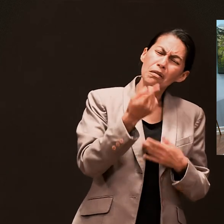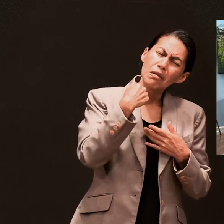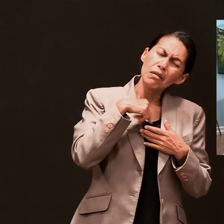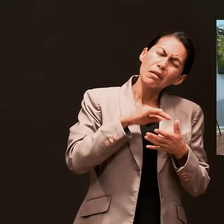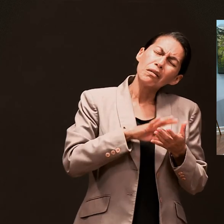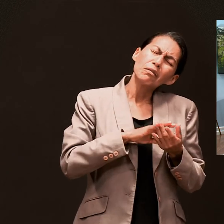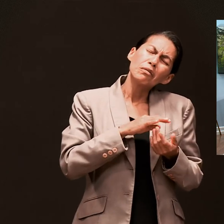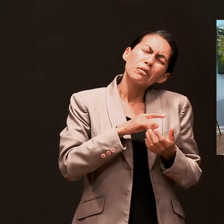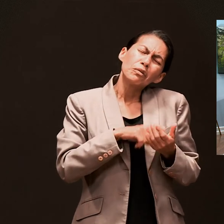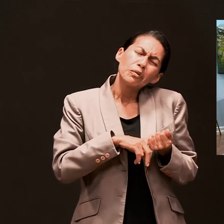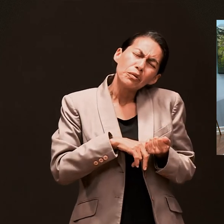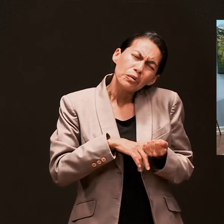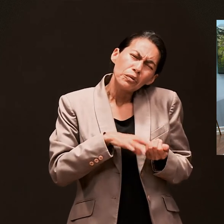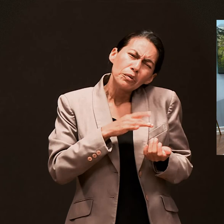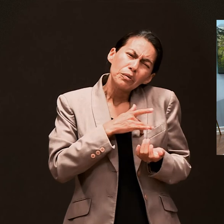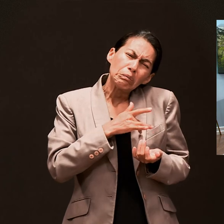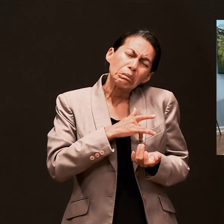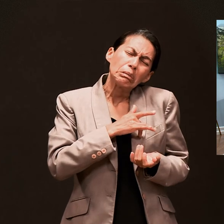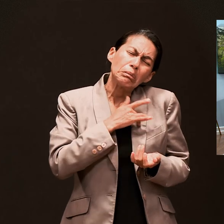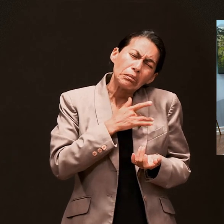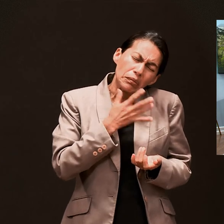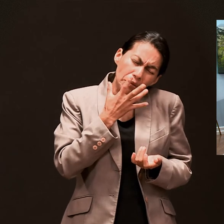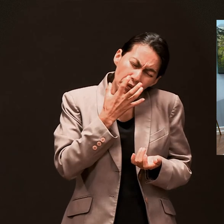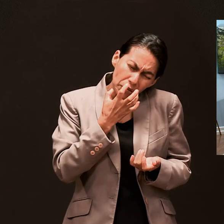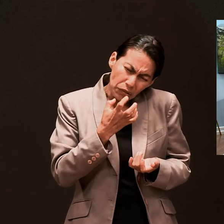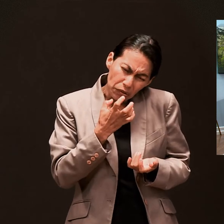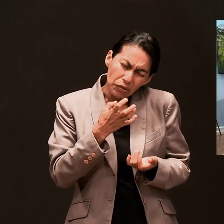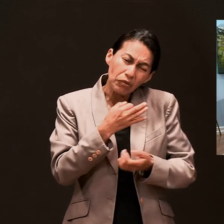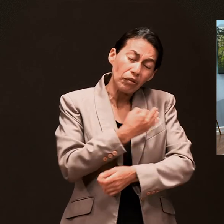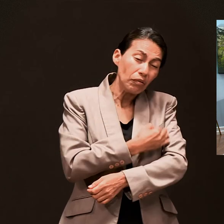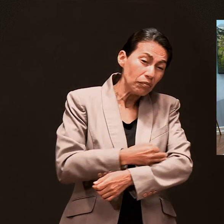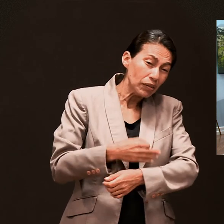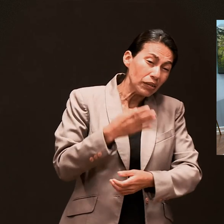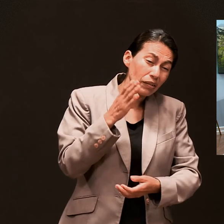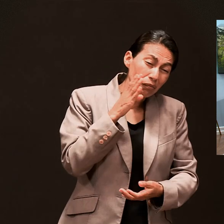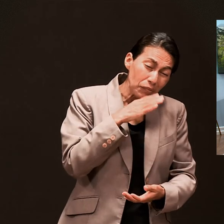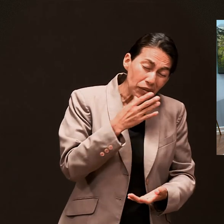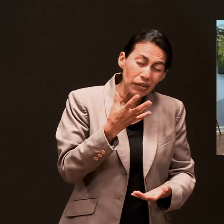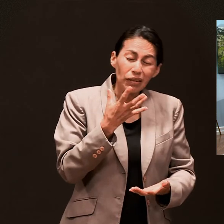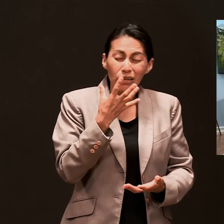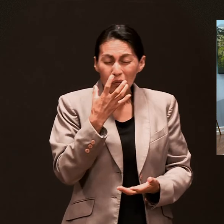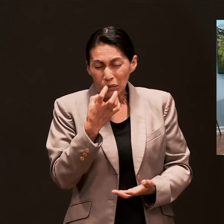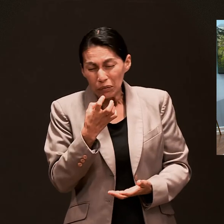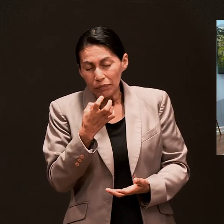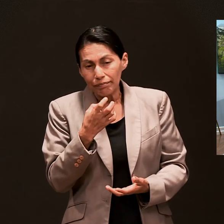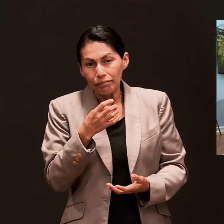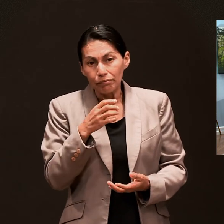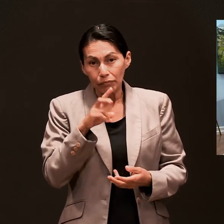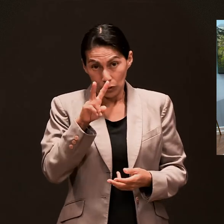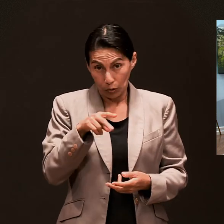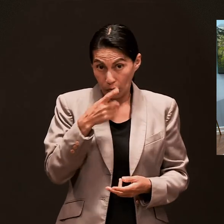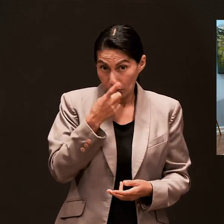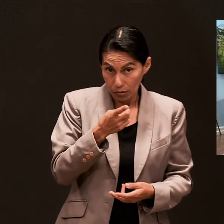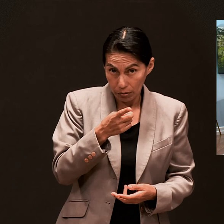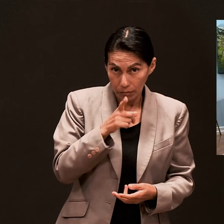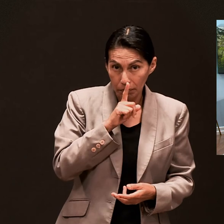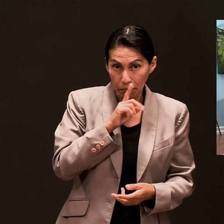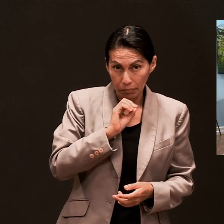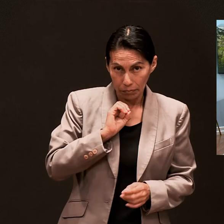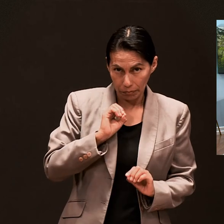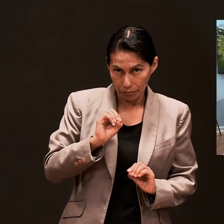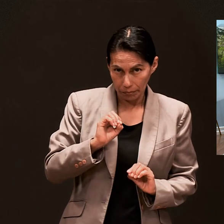todo bien y por dentro en la familia no está todo bien verdad pero no podemos decir la verdad